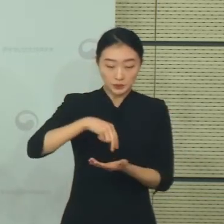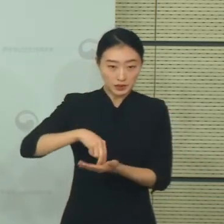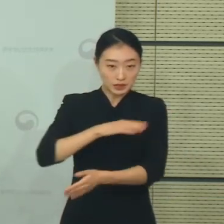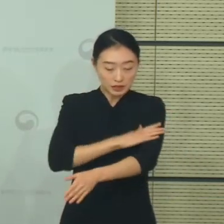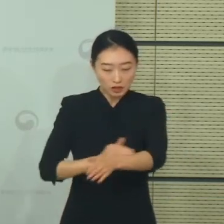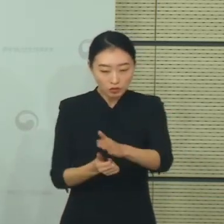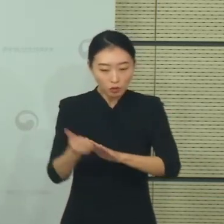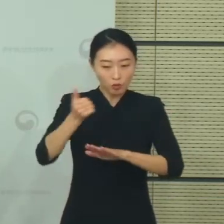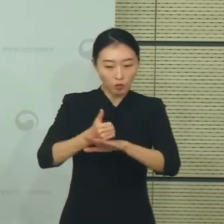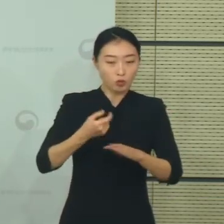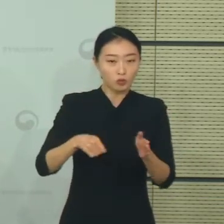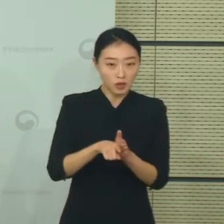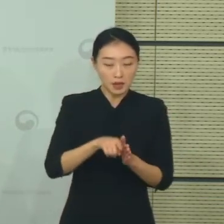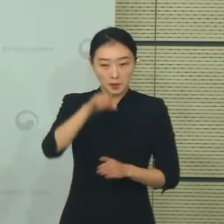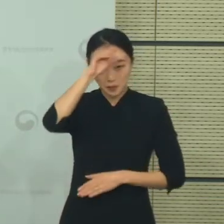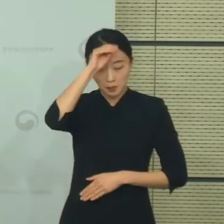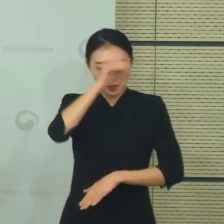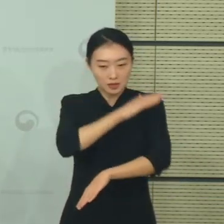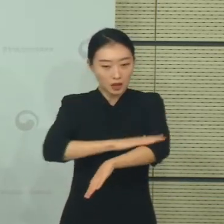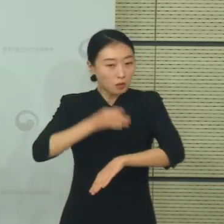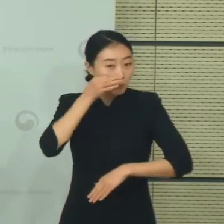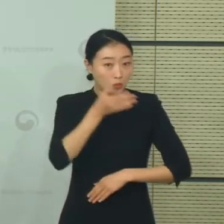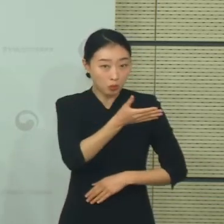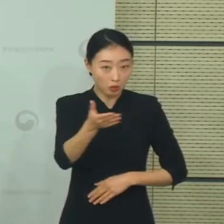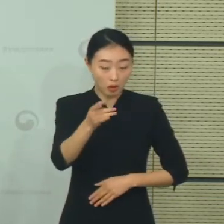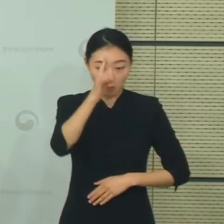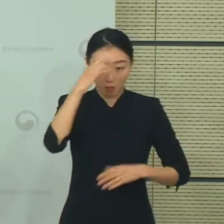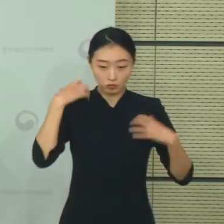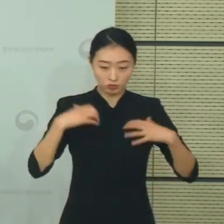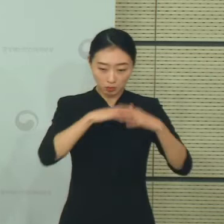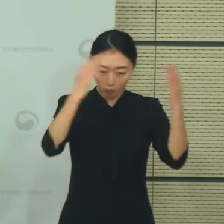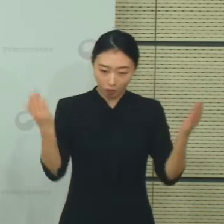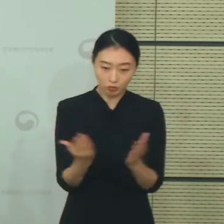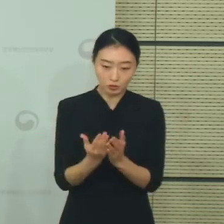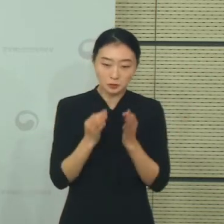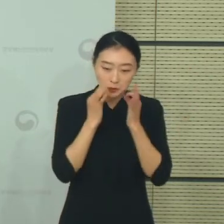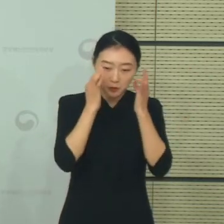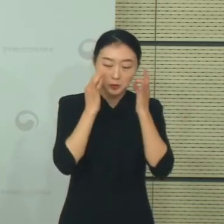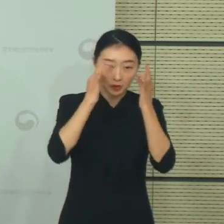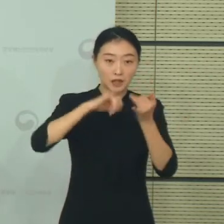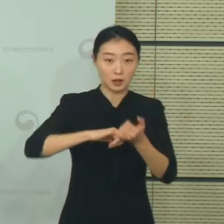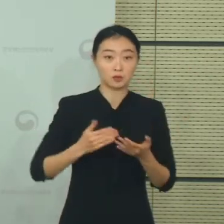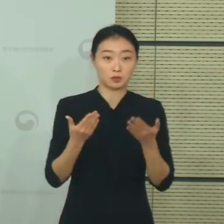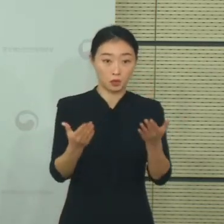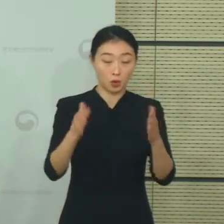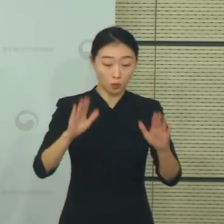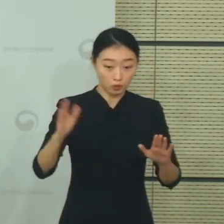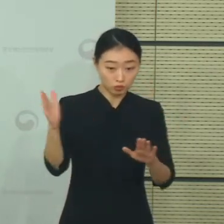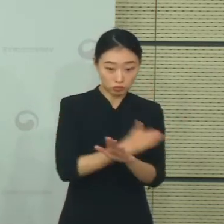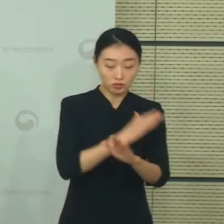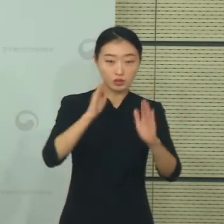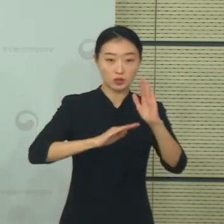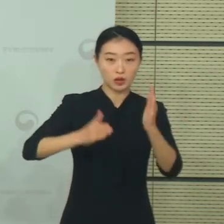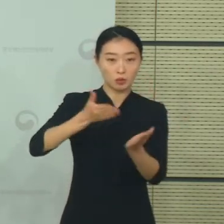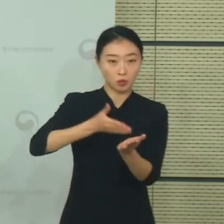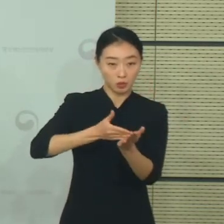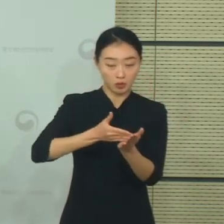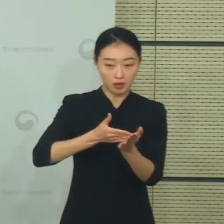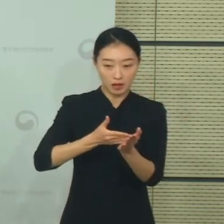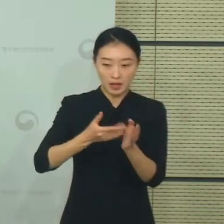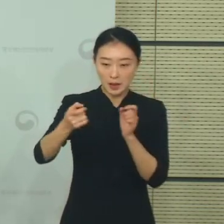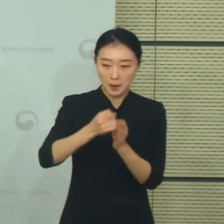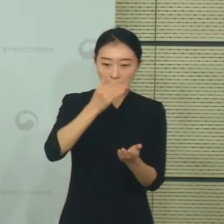위해 솔선수범하며 범정부 차원에서의 노력을 다할 것입니다. 오늘부터 정례 브리핑도 사회적 거리두기의